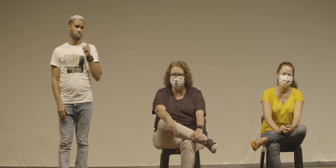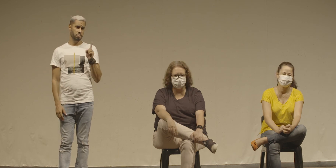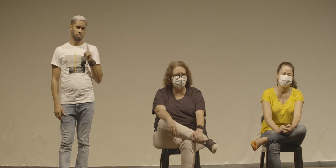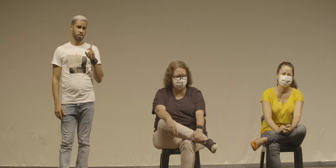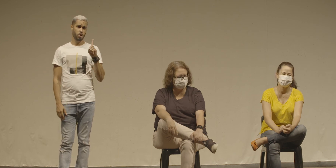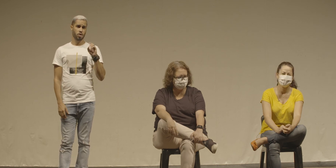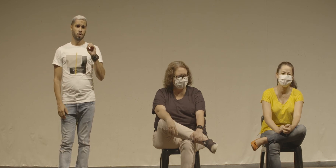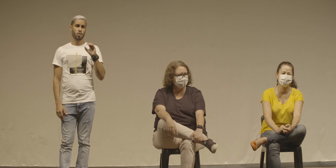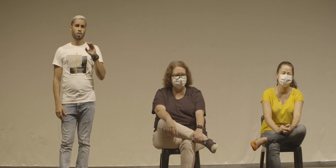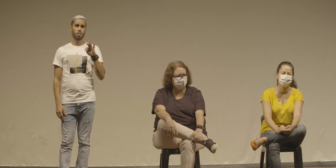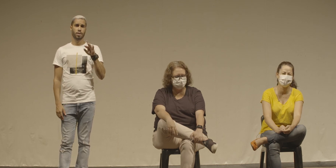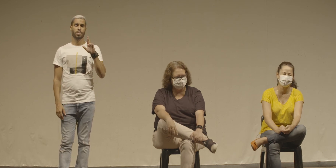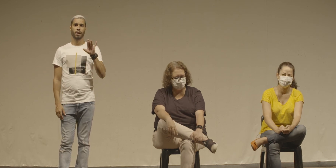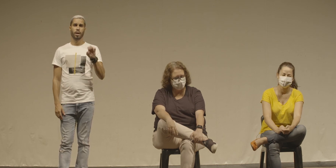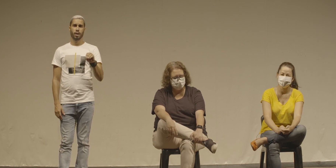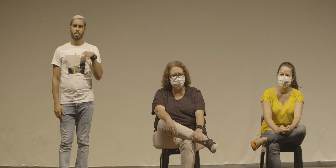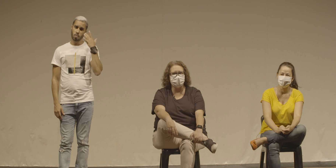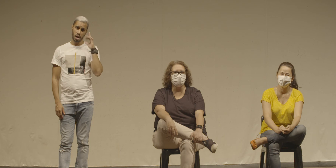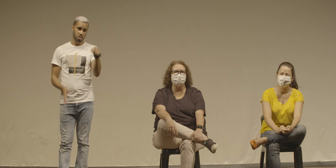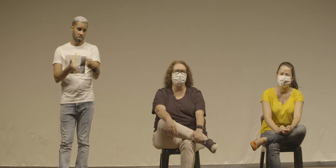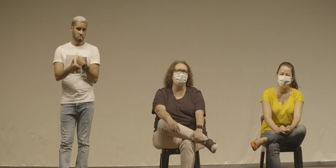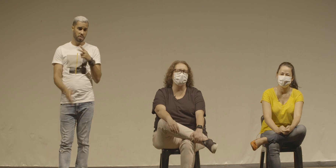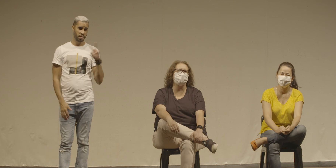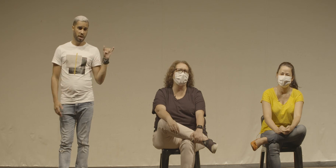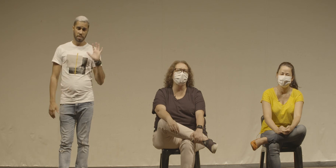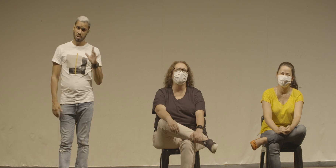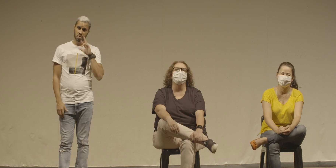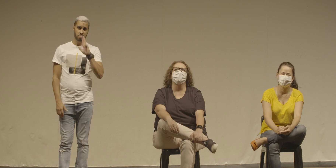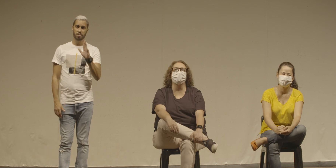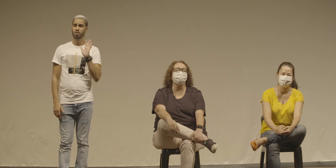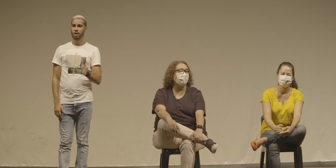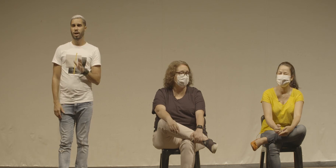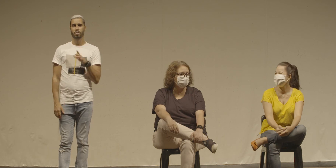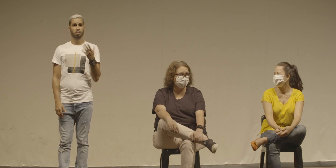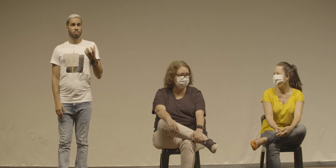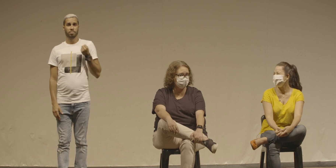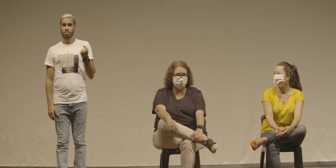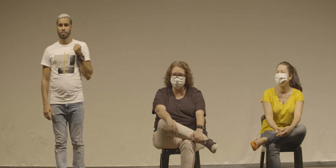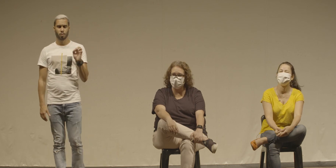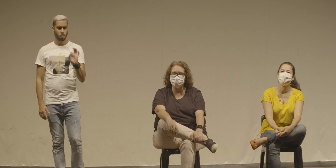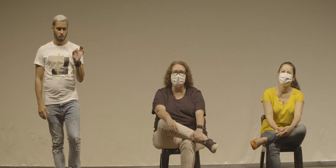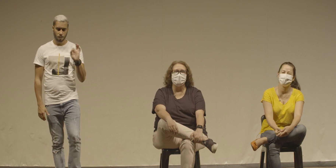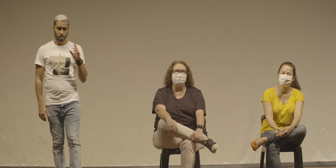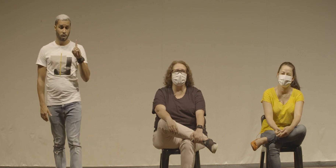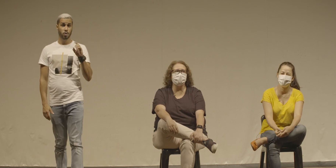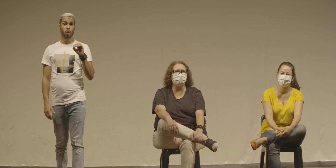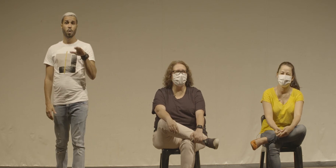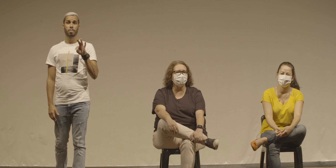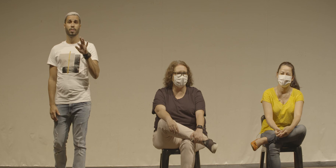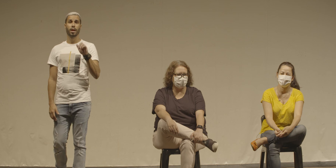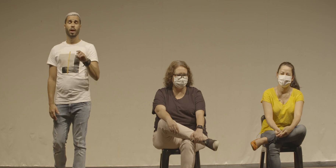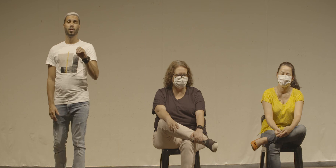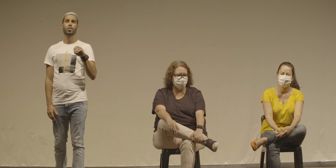queiram perguntar isso. Não ganhamos dinheiro fazendo documentário, não vamos ficar ricas fazendo documentário, mas